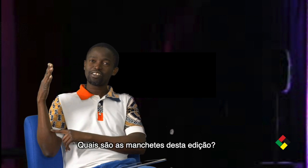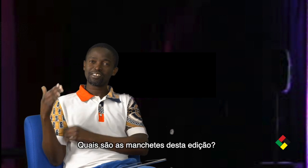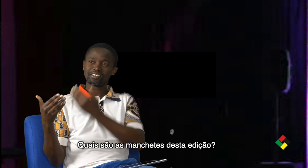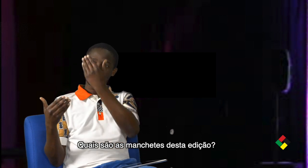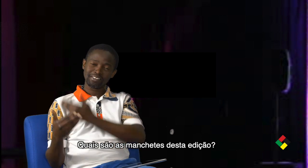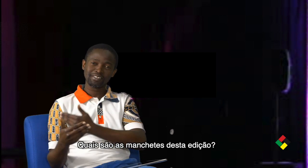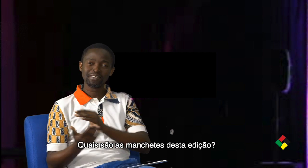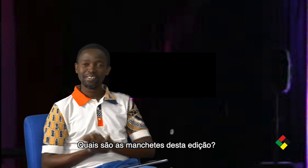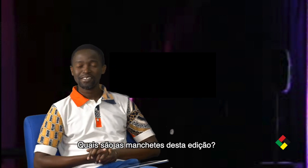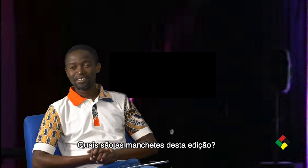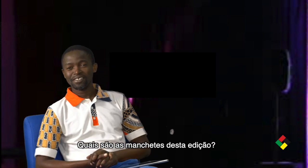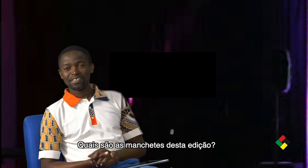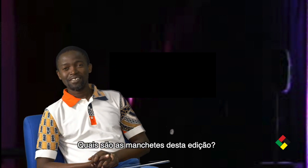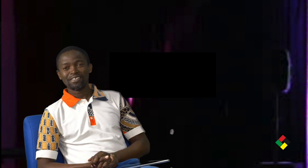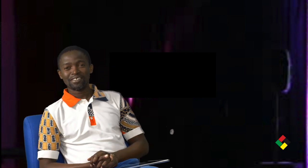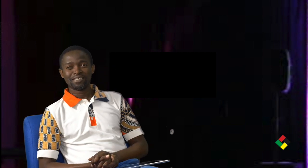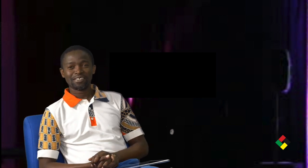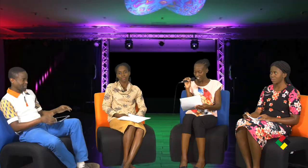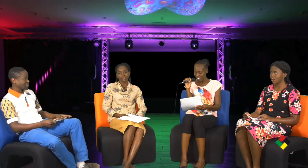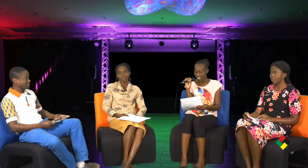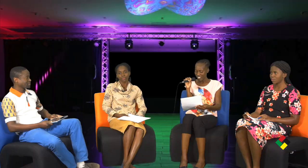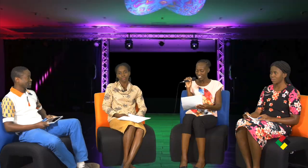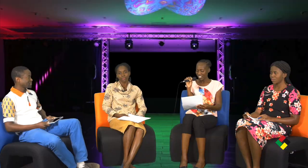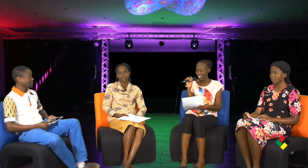manchetes desta edição?